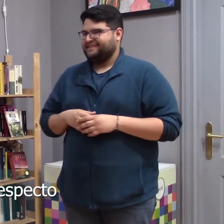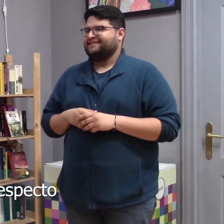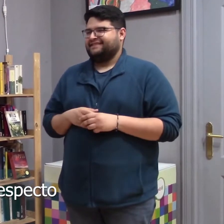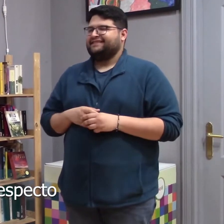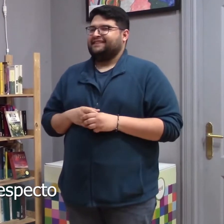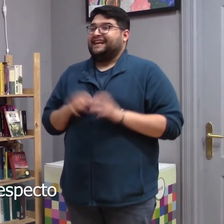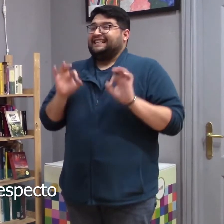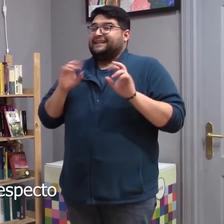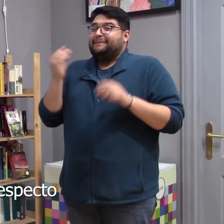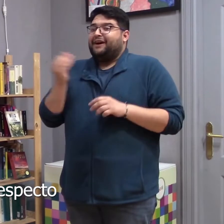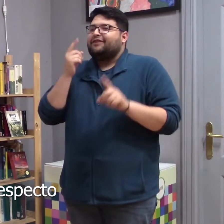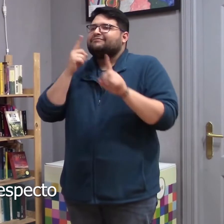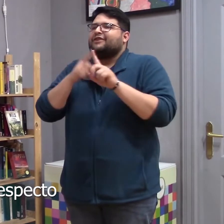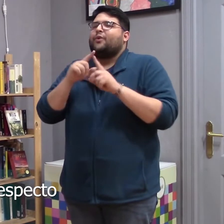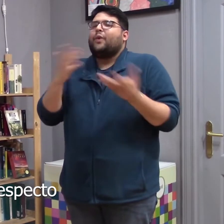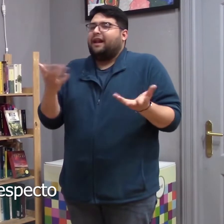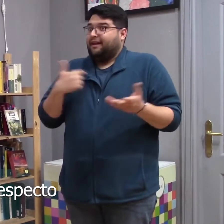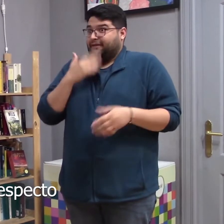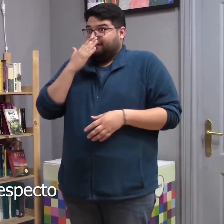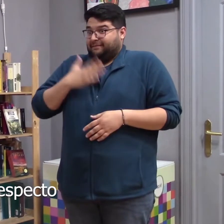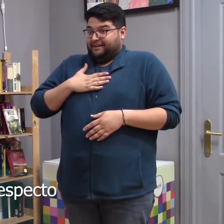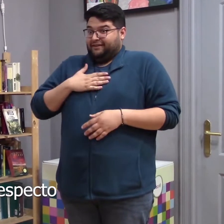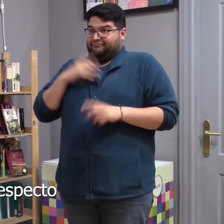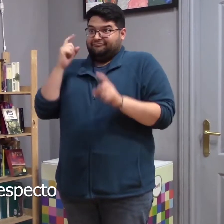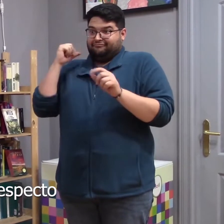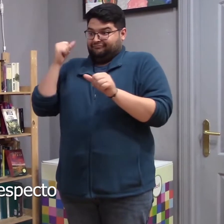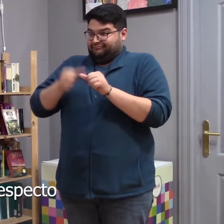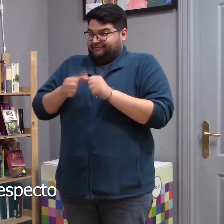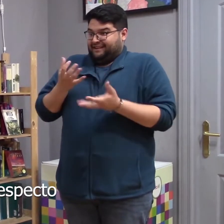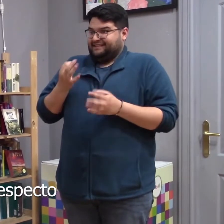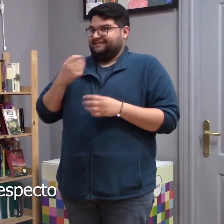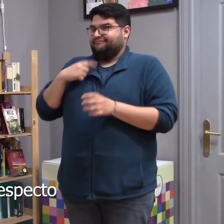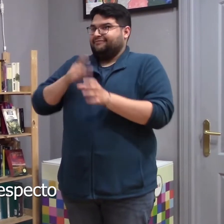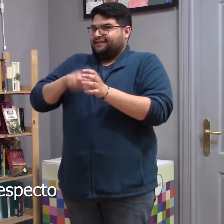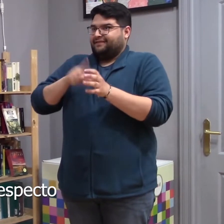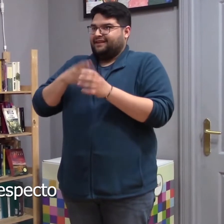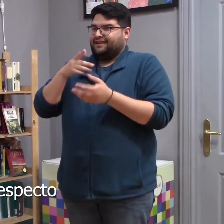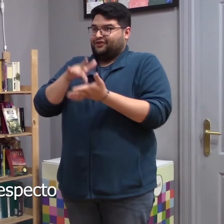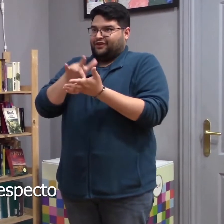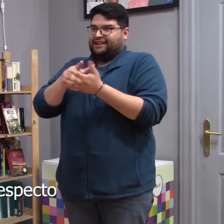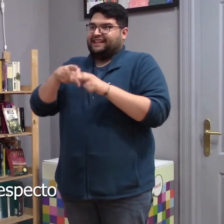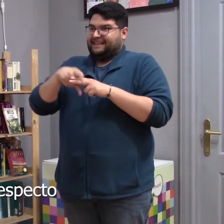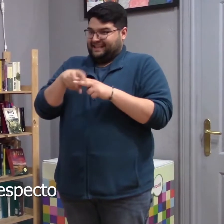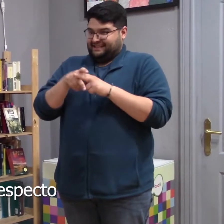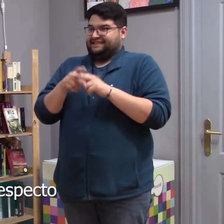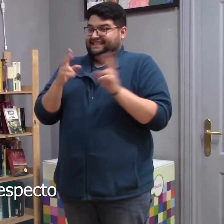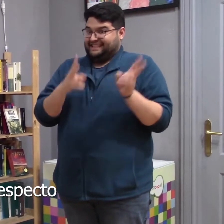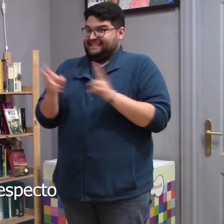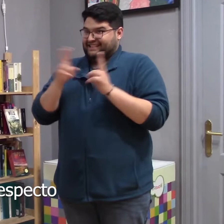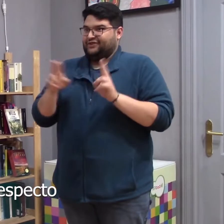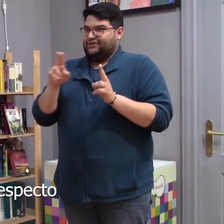participen, ¿vale? Y yo qué sé, por ejemplo, para mí, el tema de participar en el taller,